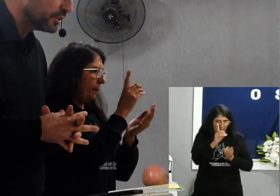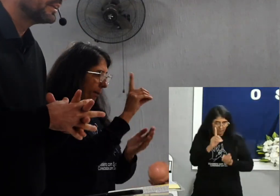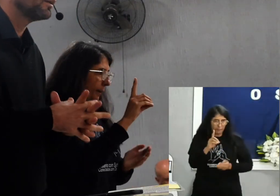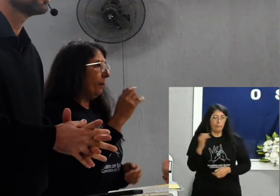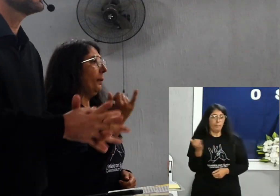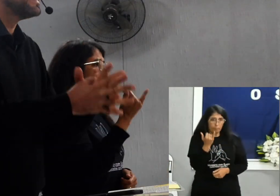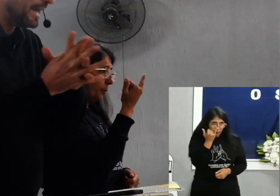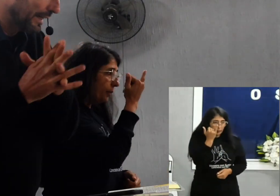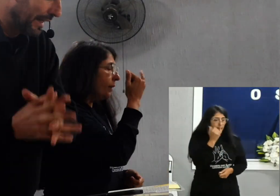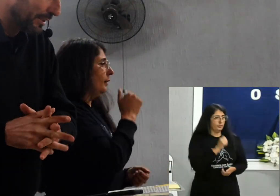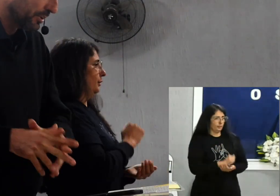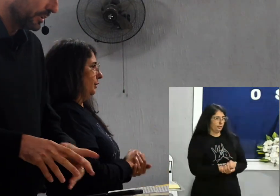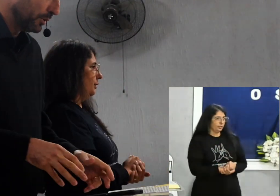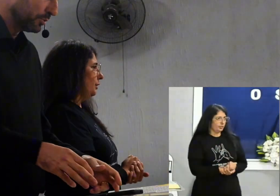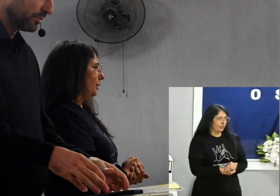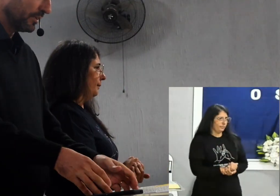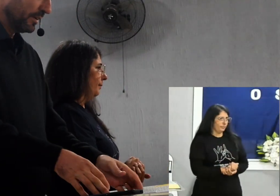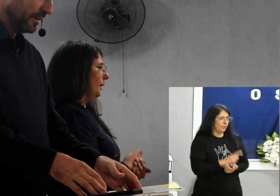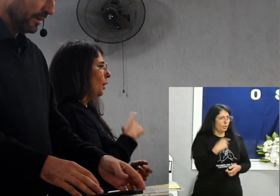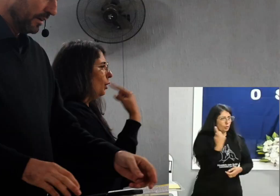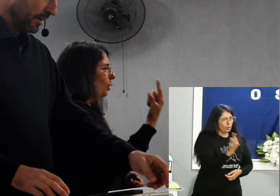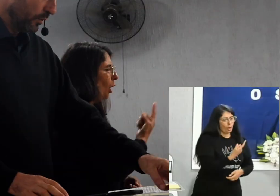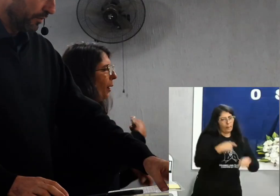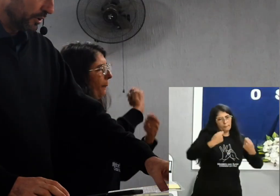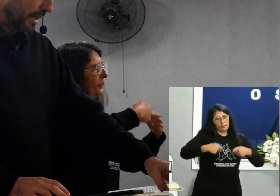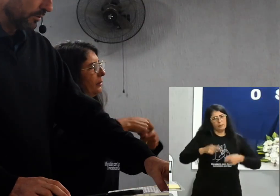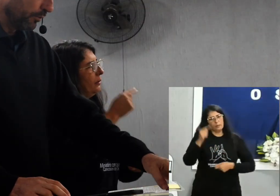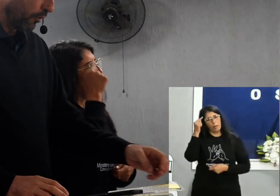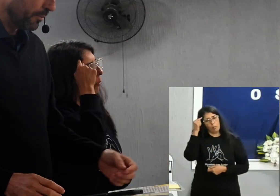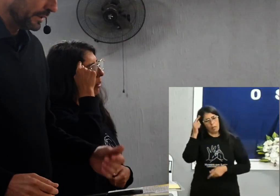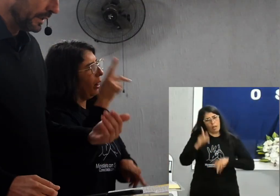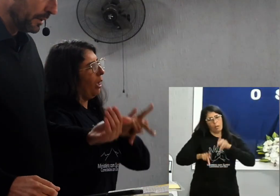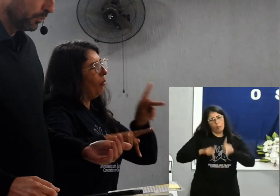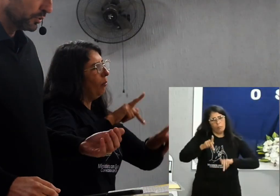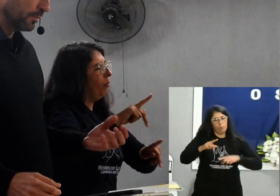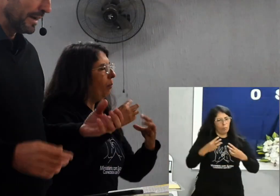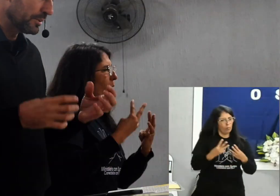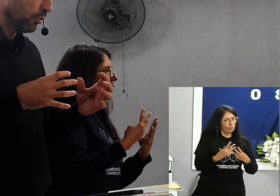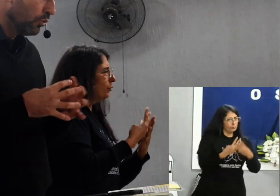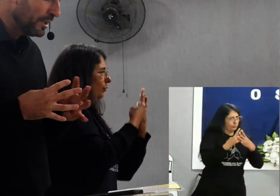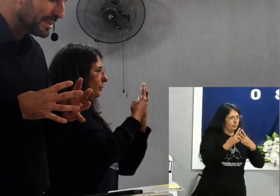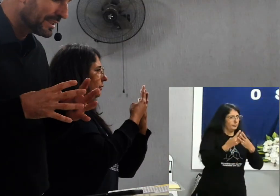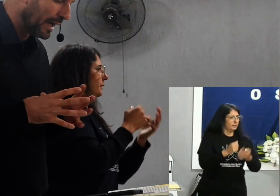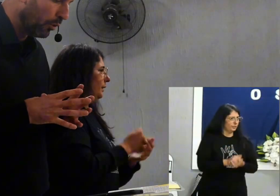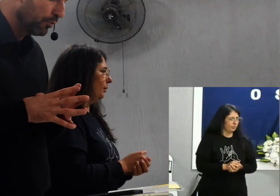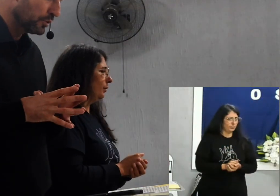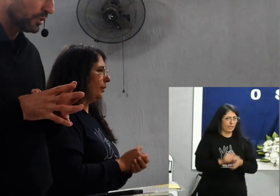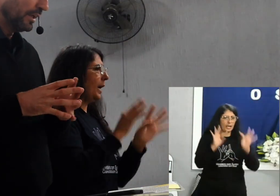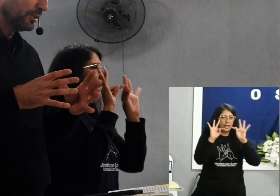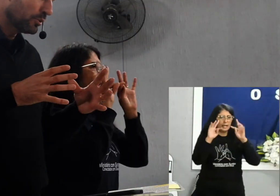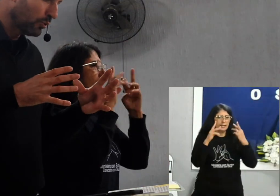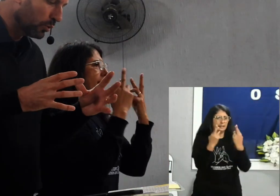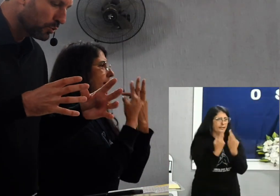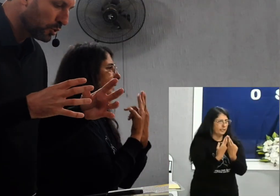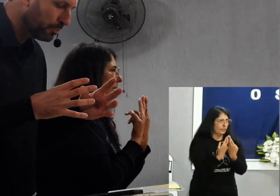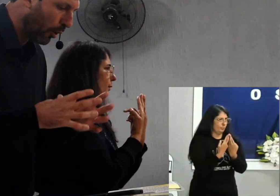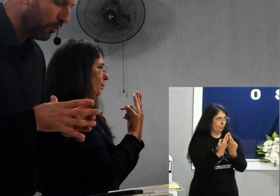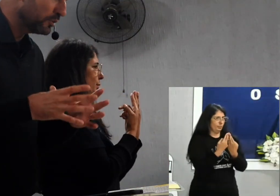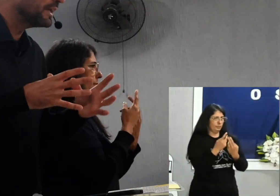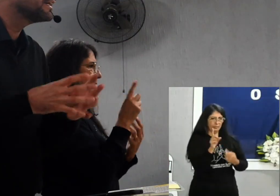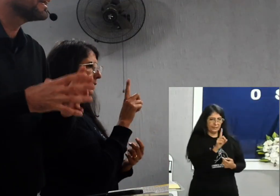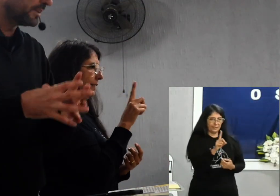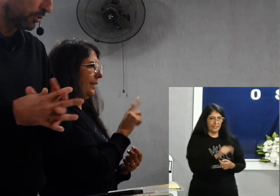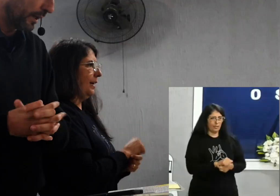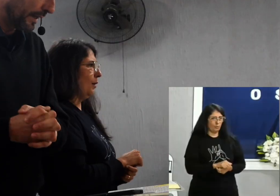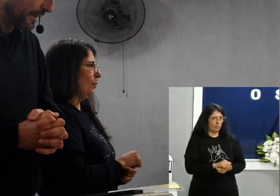do povo de Deus, que é a igreja de Deus. O Evangelho não forma tribos, mas une salvos de todos os